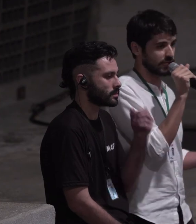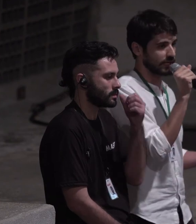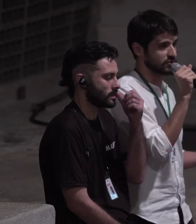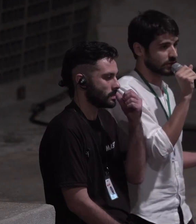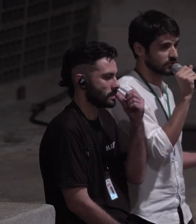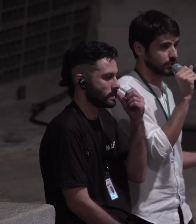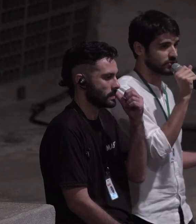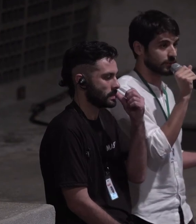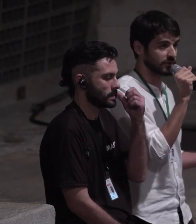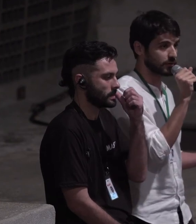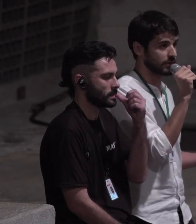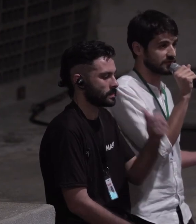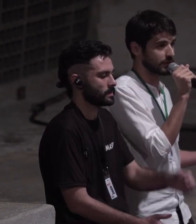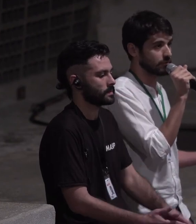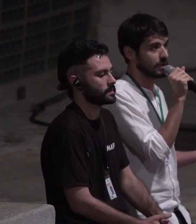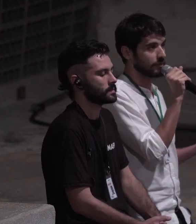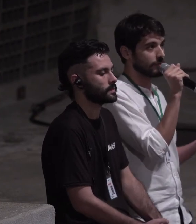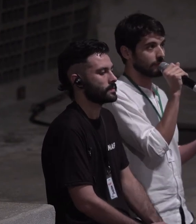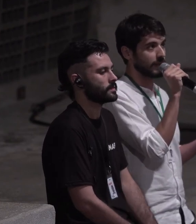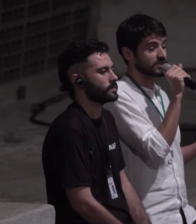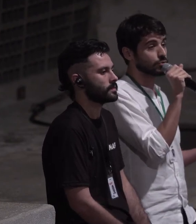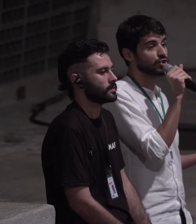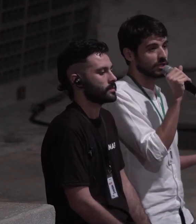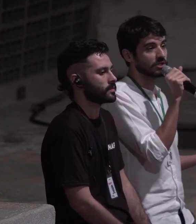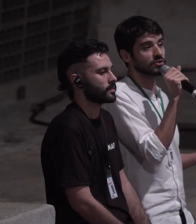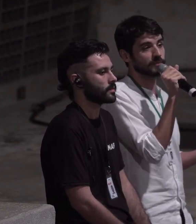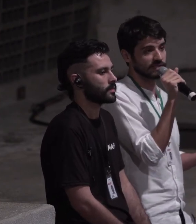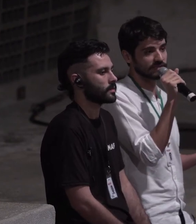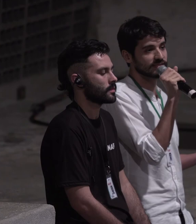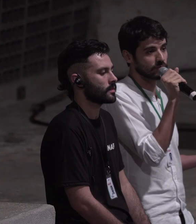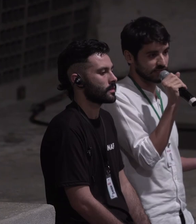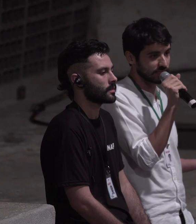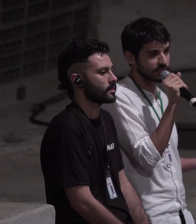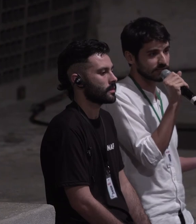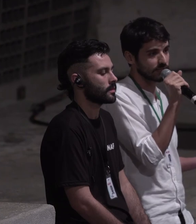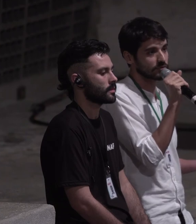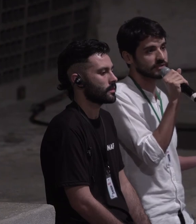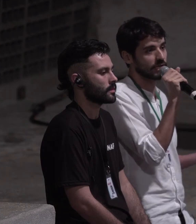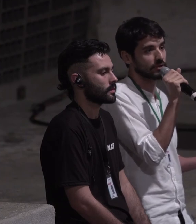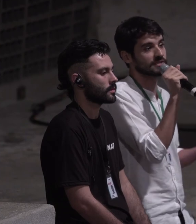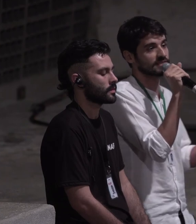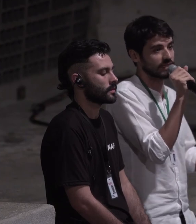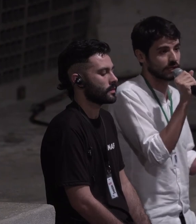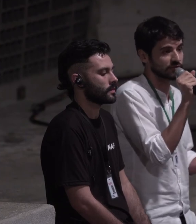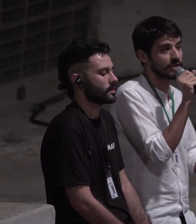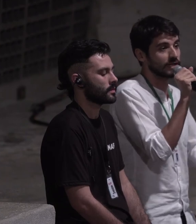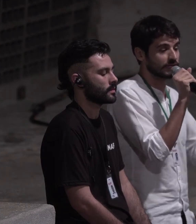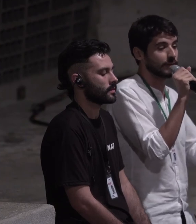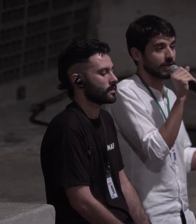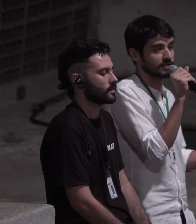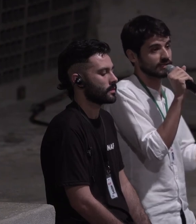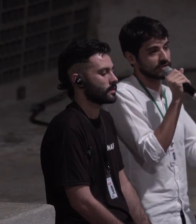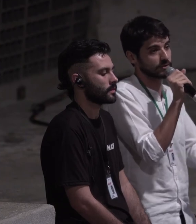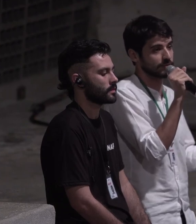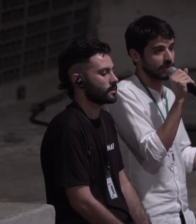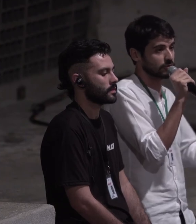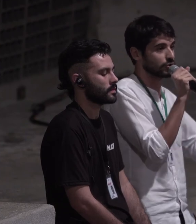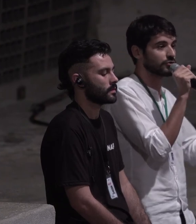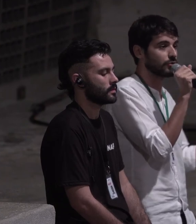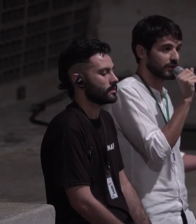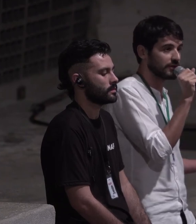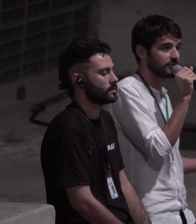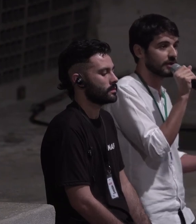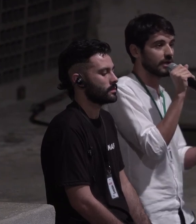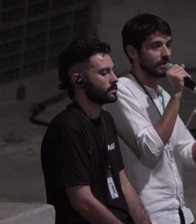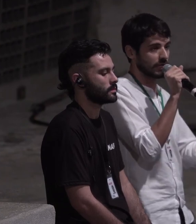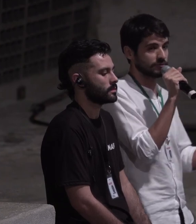áudio guia é que ele está construindo sobre a nossa coleção para discutirem suas presenças e ausências não é considerando artistas negros e também artistas negros e brancos